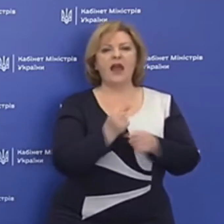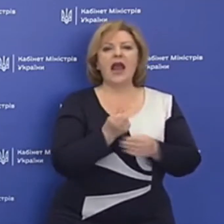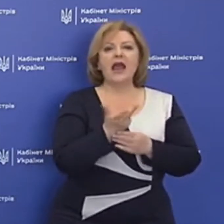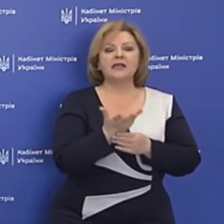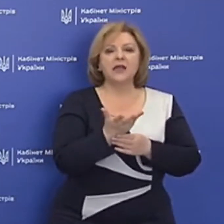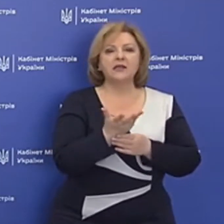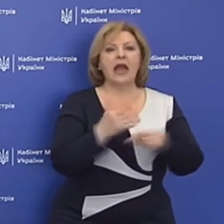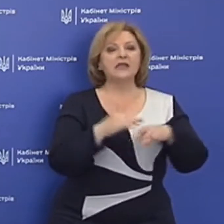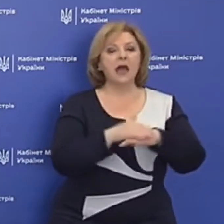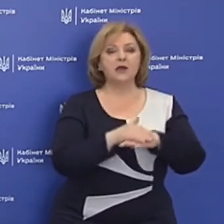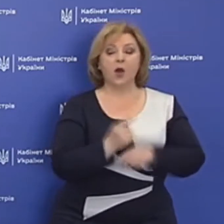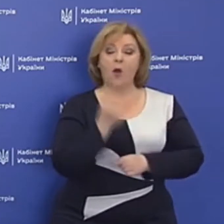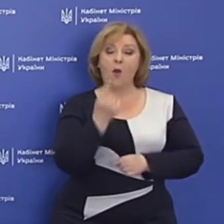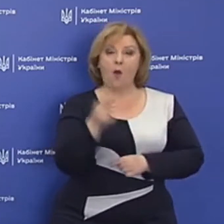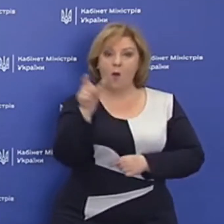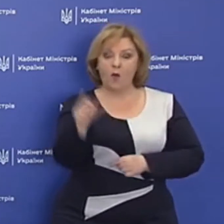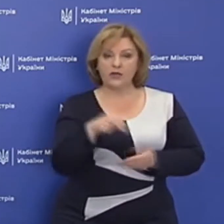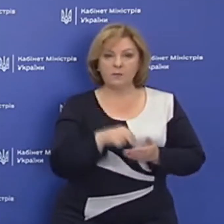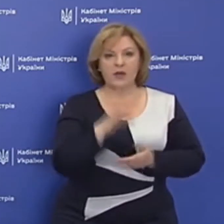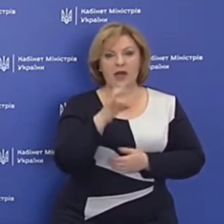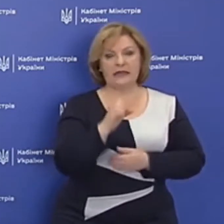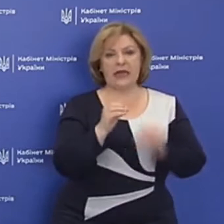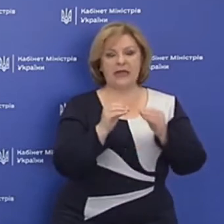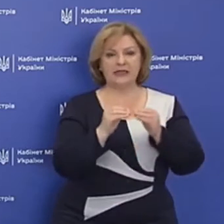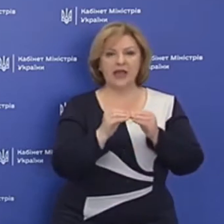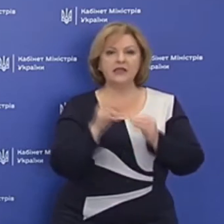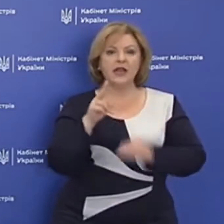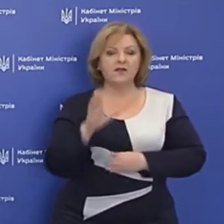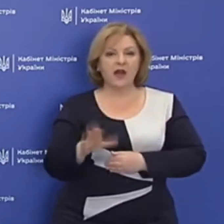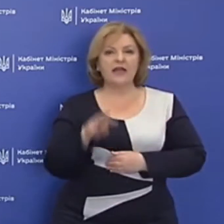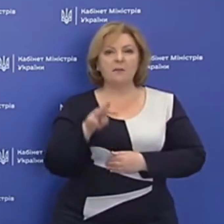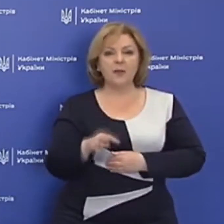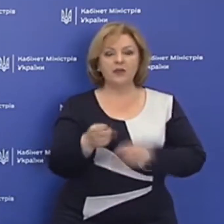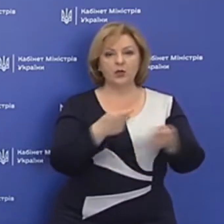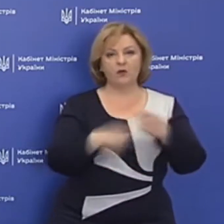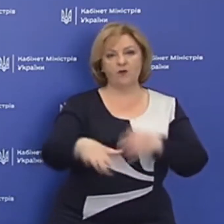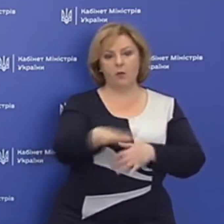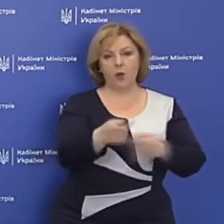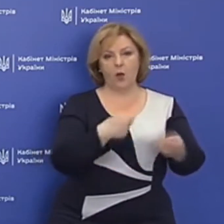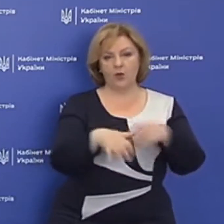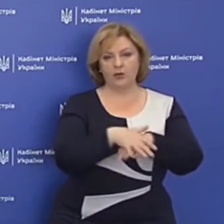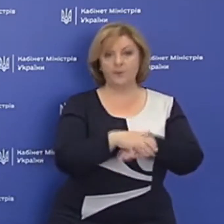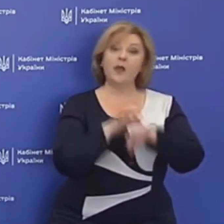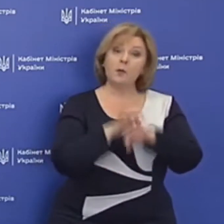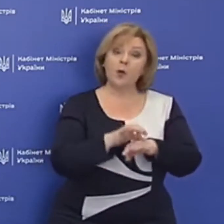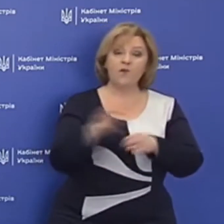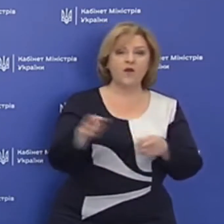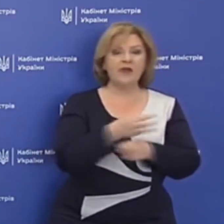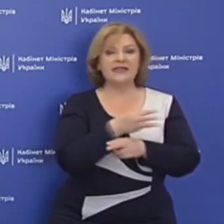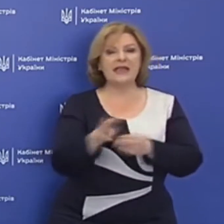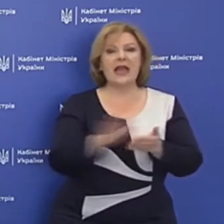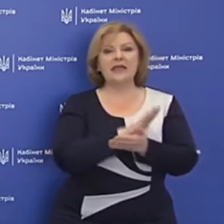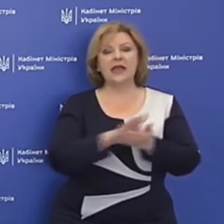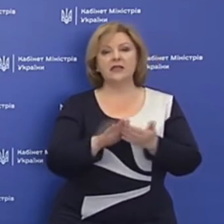з розрахунку один покупець на 10 метрів квадратних торговельної площі ринку. Проведення дезінфекції